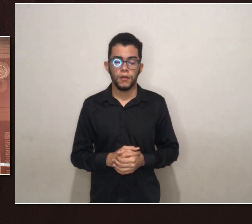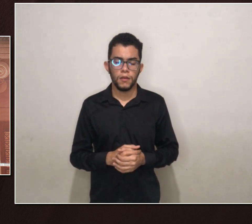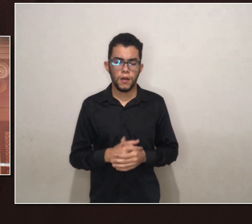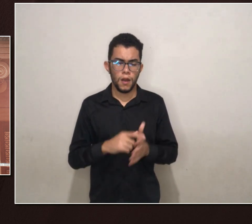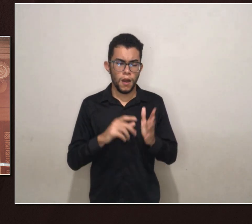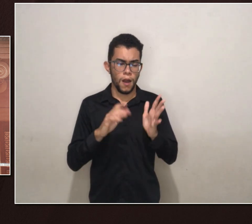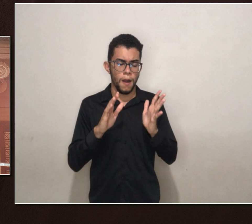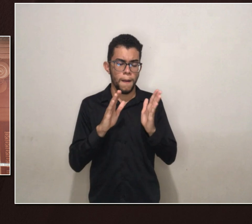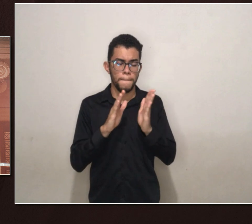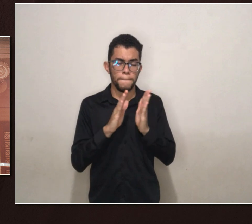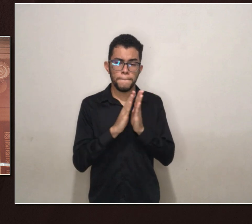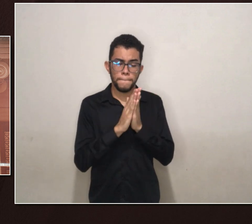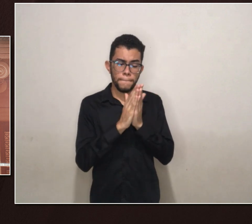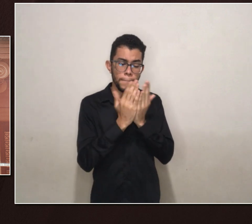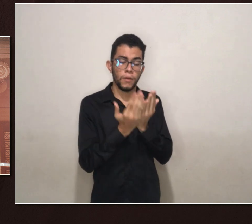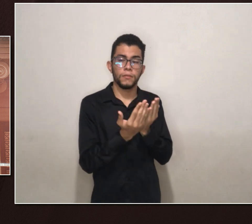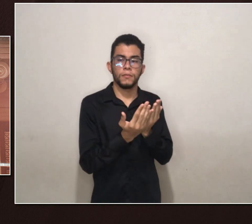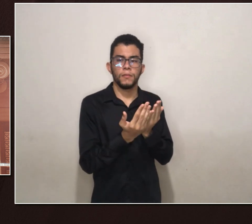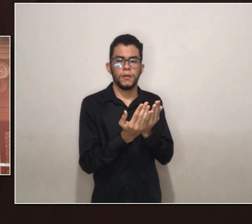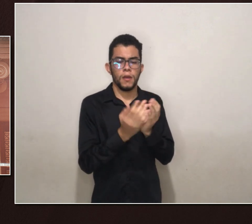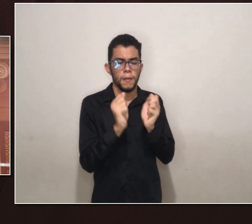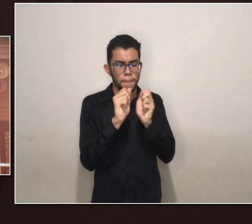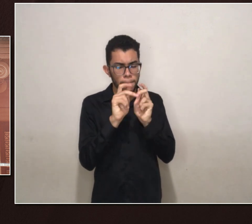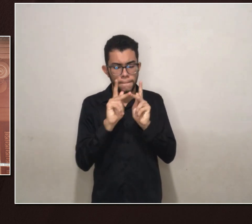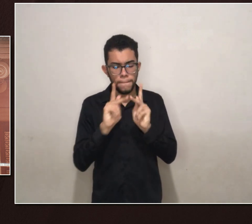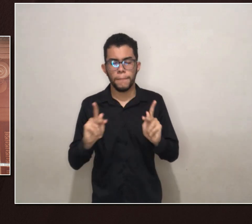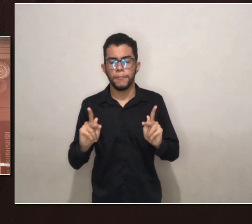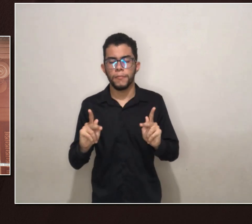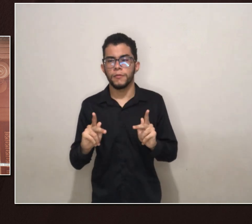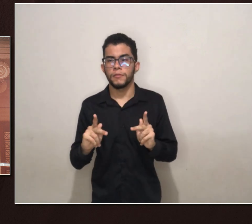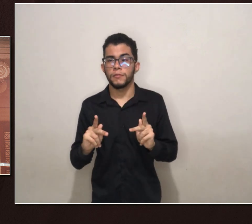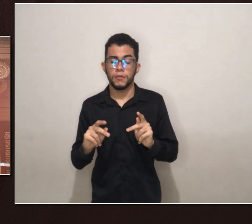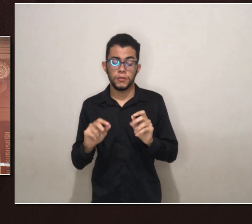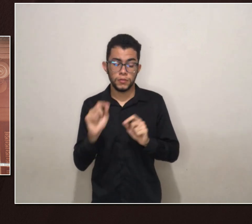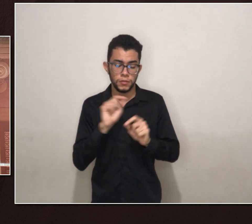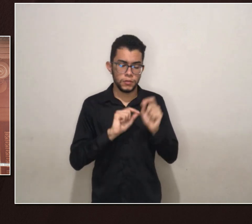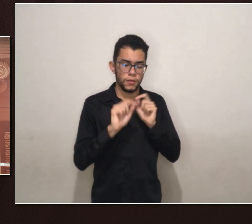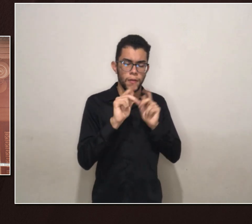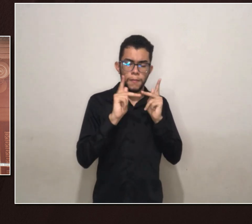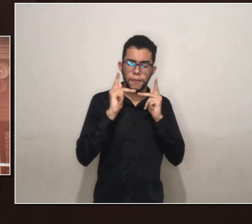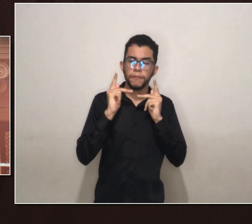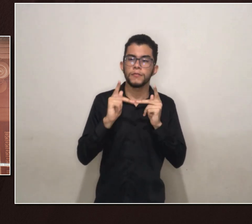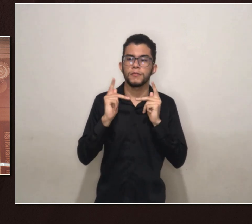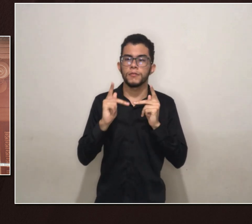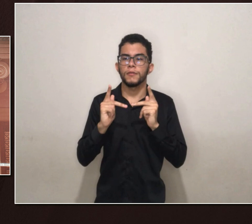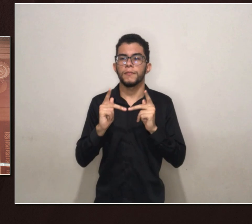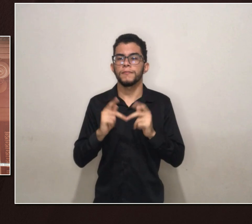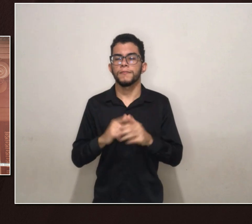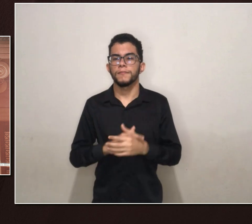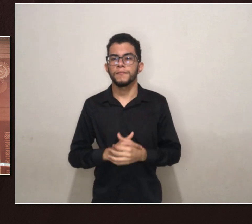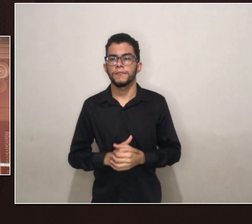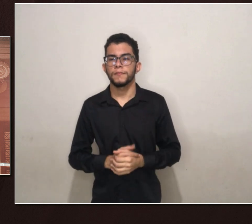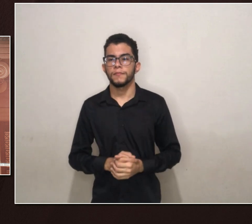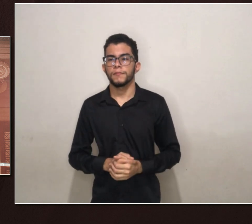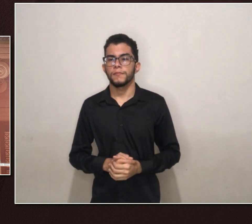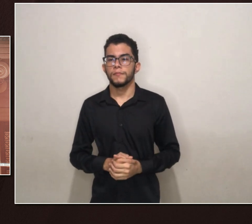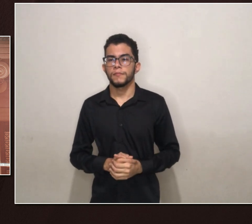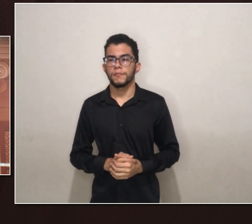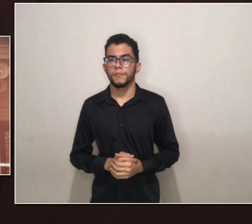quem quiser acompanhar, tá bom? Bom, a primeira carta à igreja em Éfeso relata já